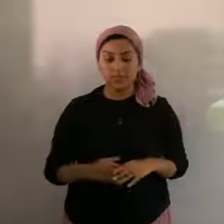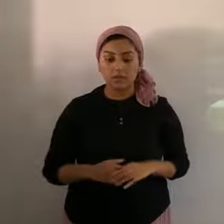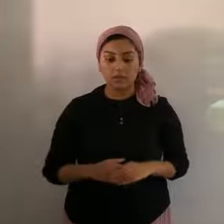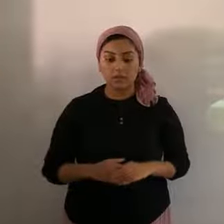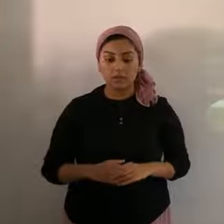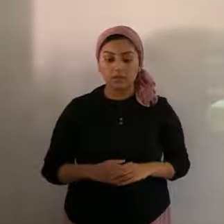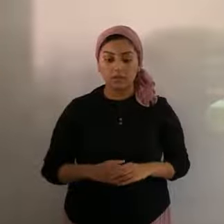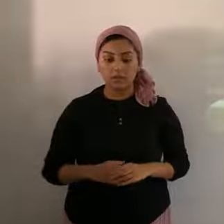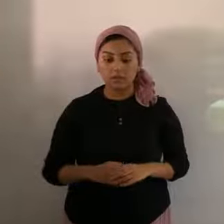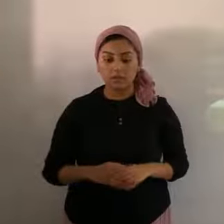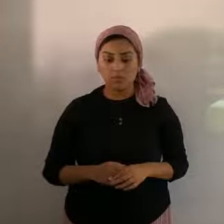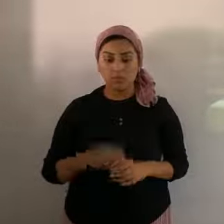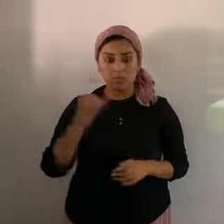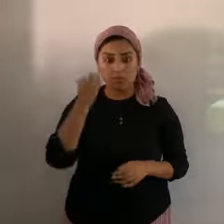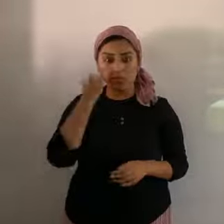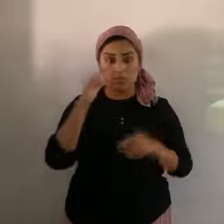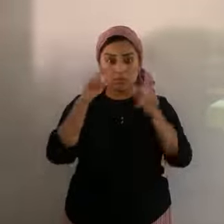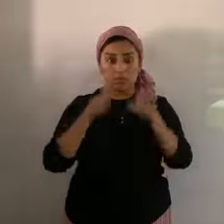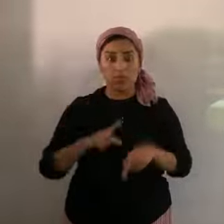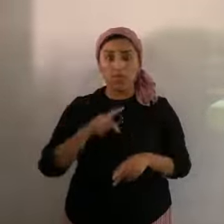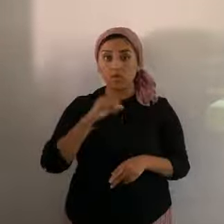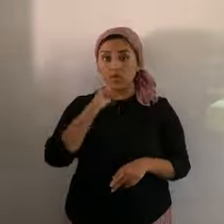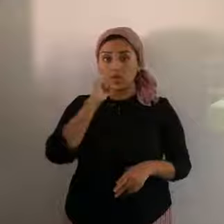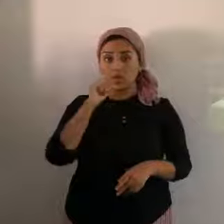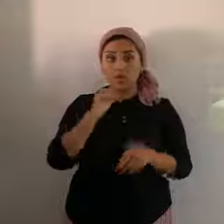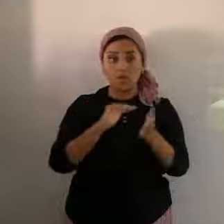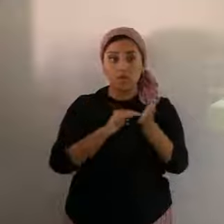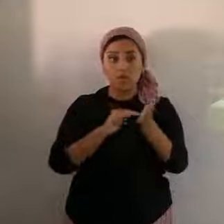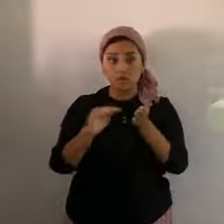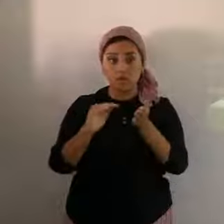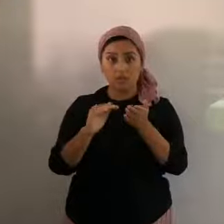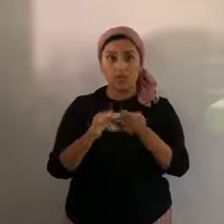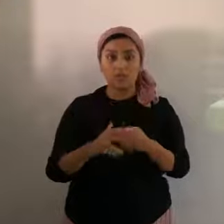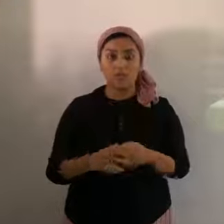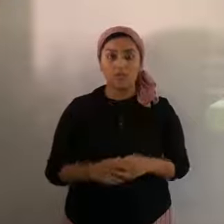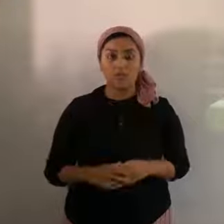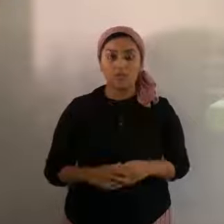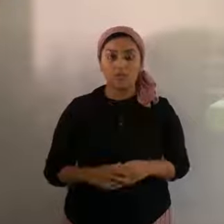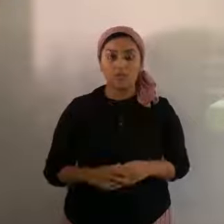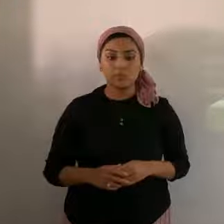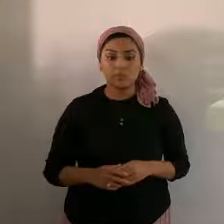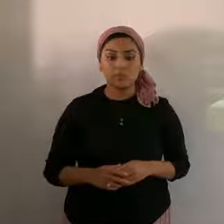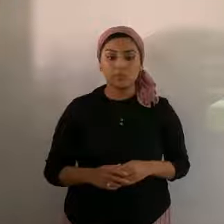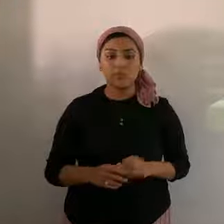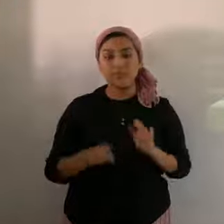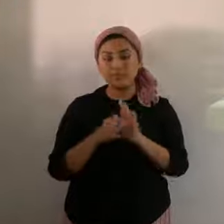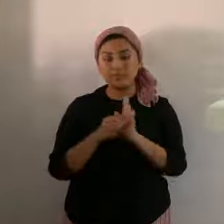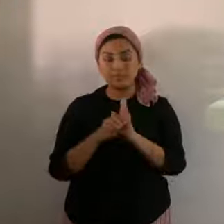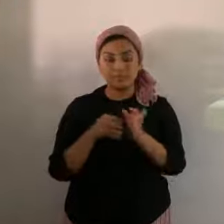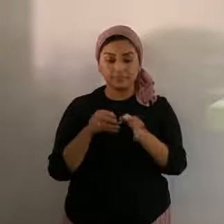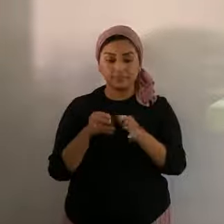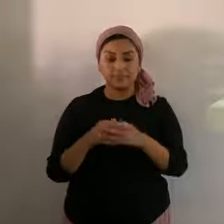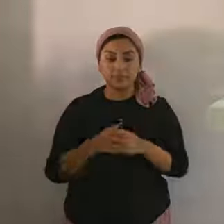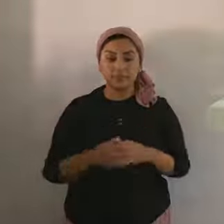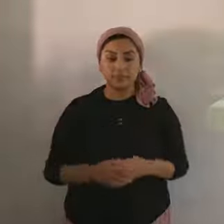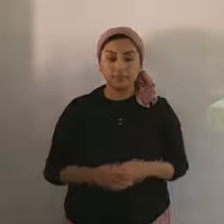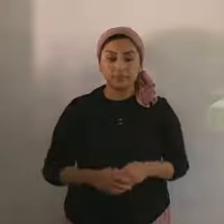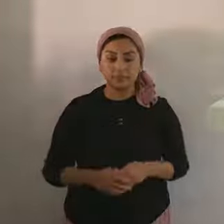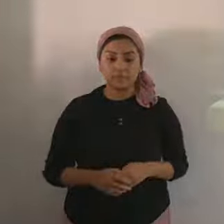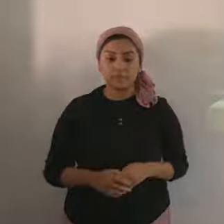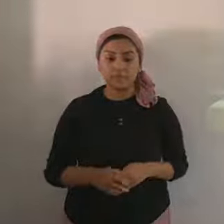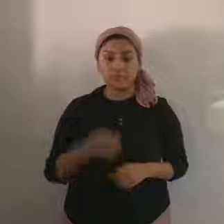Si no perdona a una persona, a ver, te explico de esta manera. Explico de esta manera.